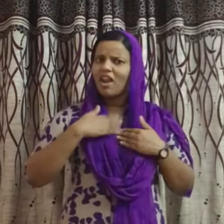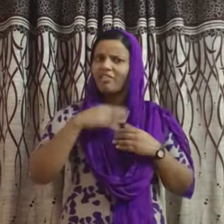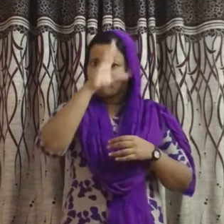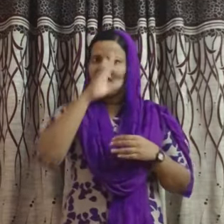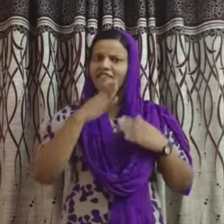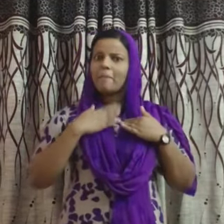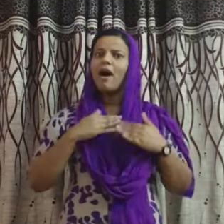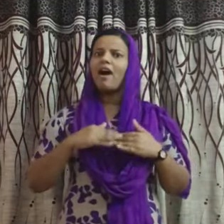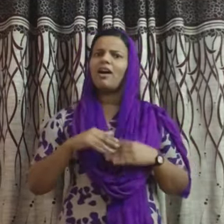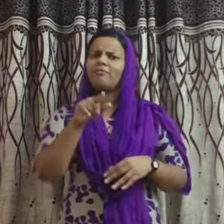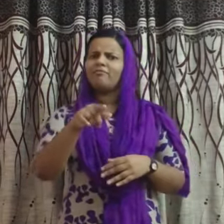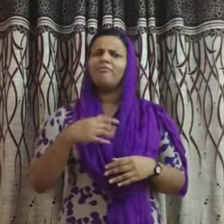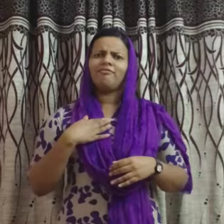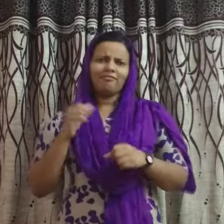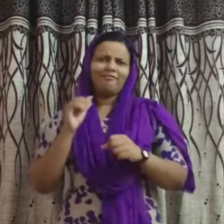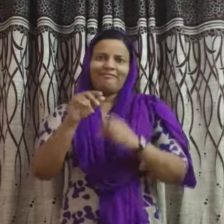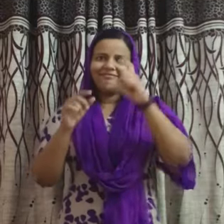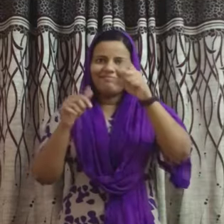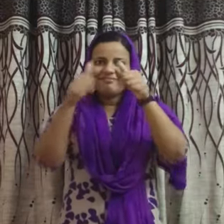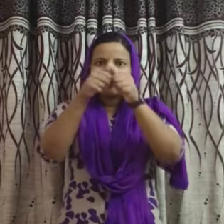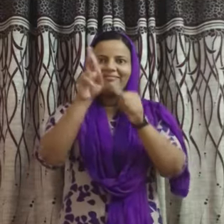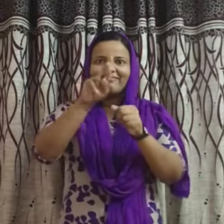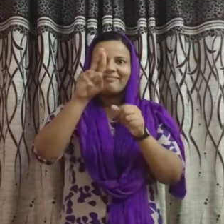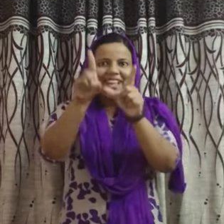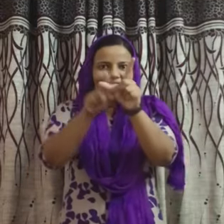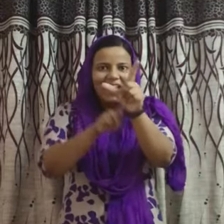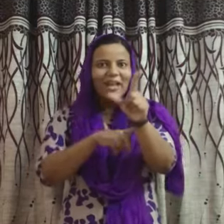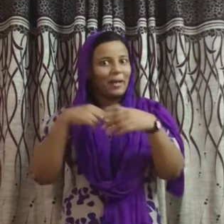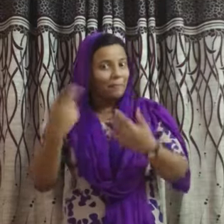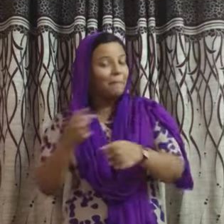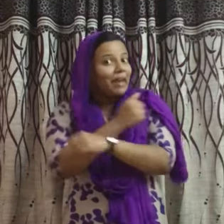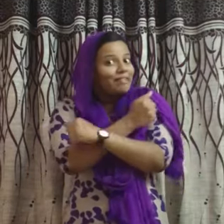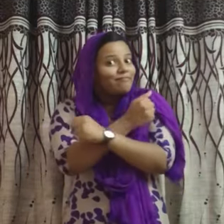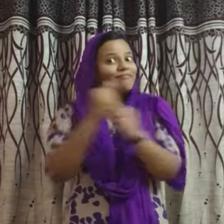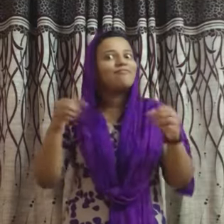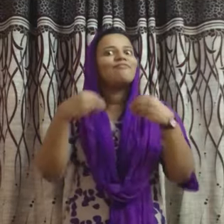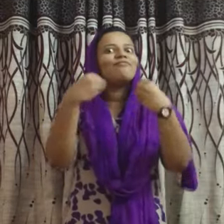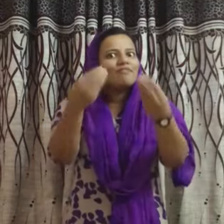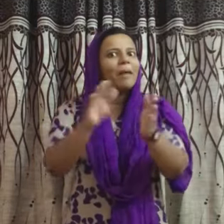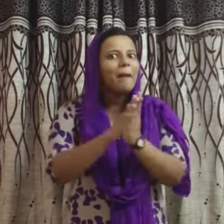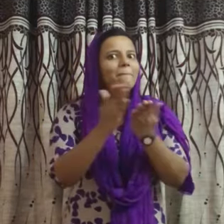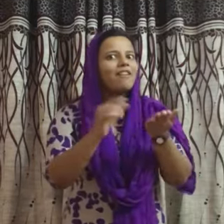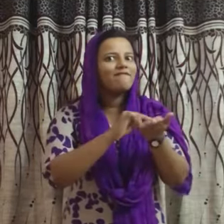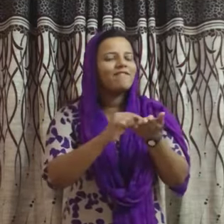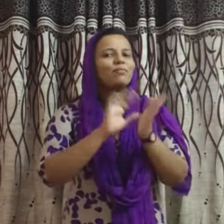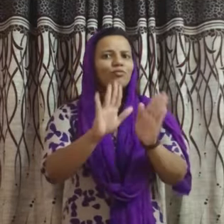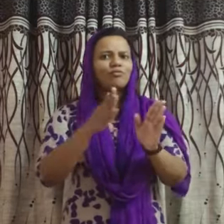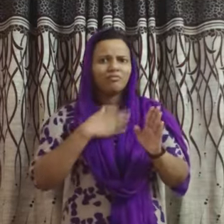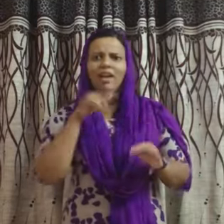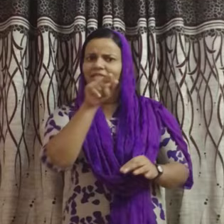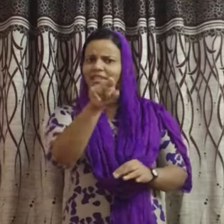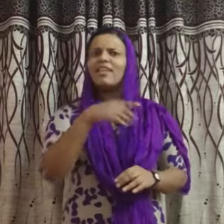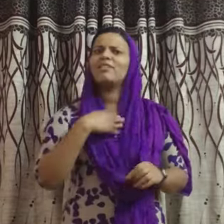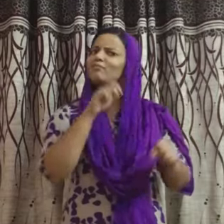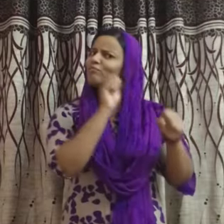ഹാവ് മെയ്ഡ് ആൻഡ് ഐ വിൽ ബെയർ, ഐ വിൽ ക്യാരി ആൻഡ് ഐ വിൽ സേവ് യു. യെശയ്യാവ് പറയുന്നു, അമേൻ, ആംപ്ലിഫൈഡ് പറയുന്നു. അപ്പം ഞാൻ നിങ്ങളെ നിർമ്മിച്ചു, ഇനി ഞാൻ എന്ത്